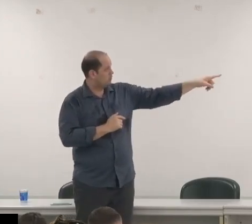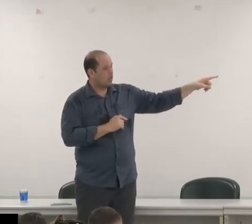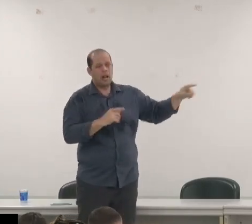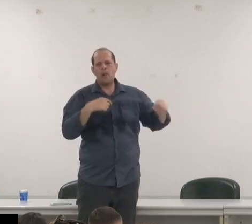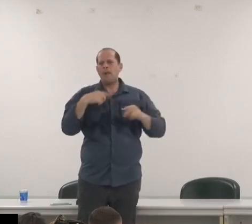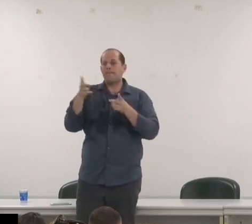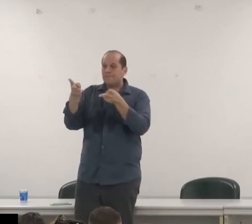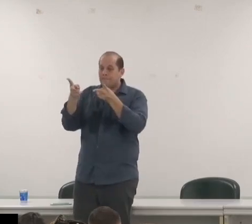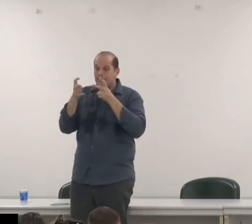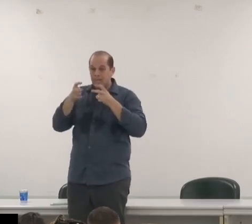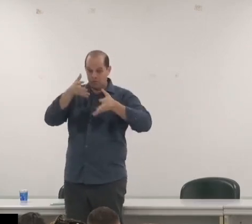tese.